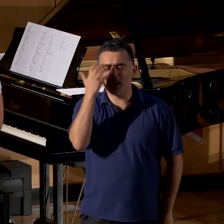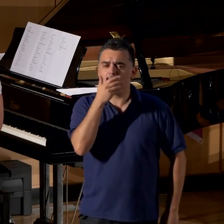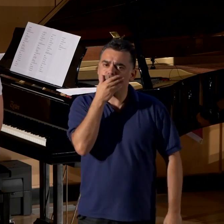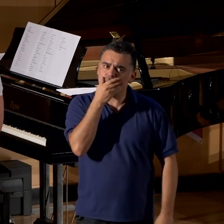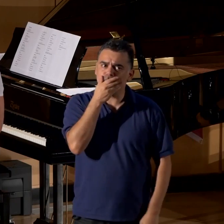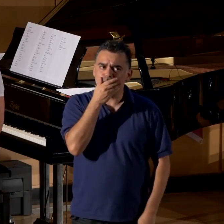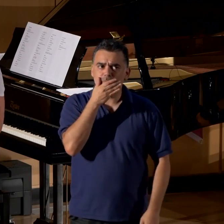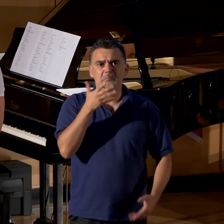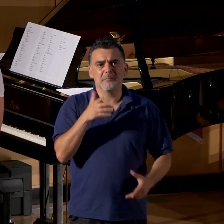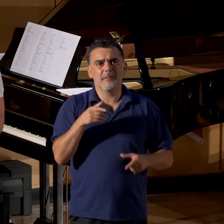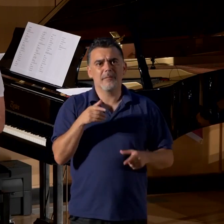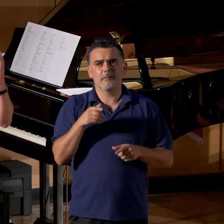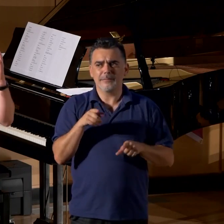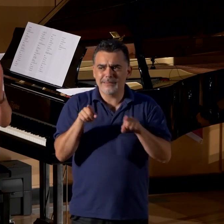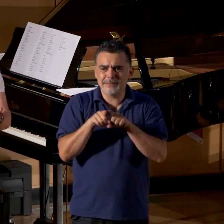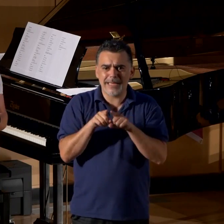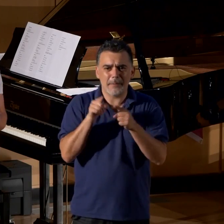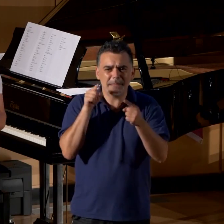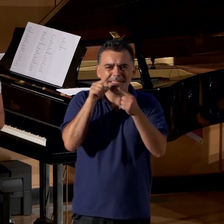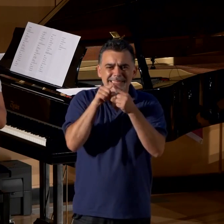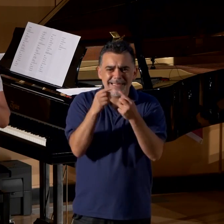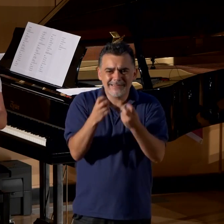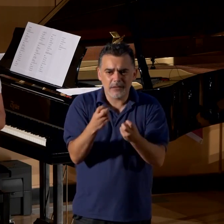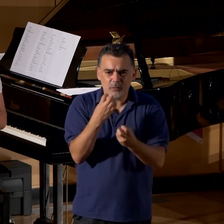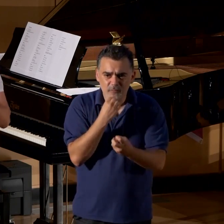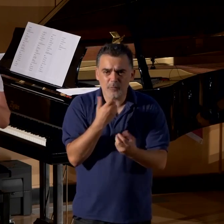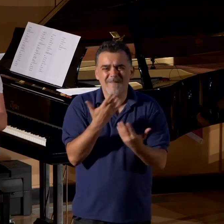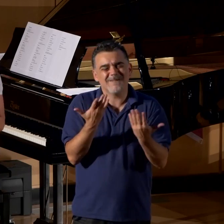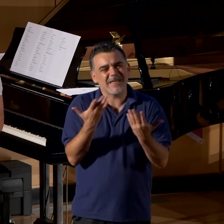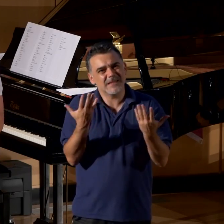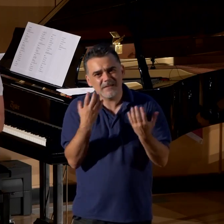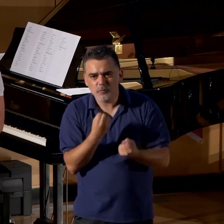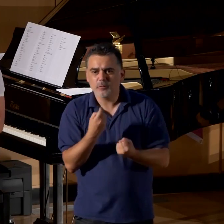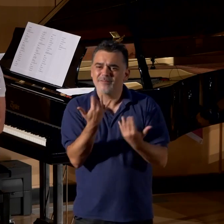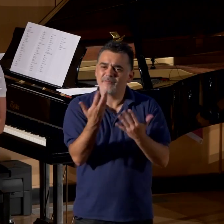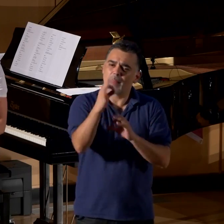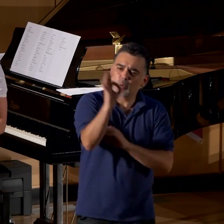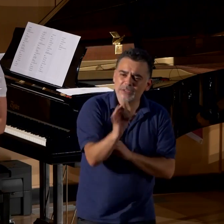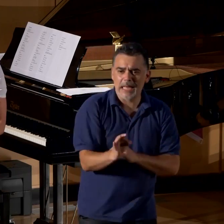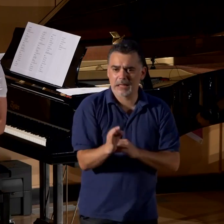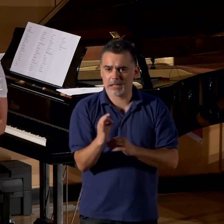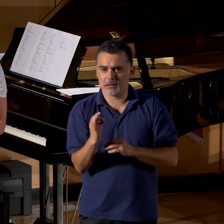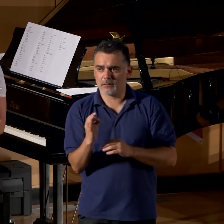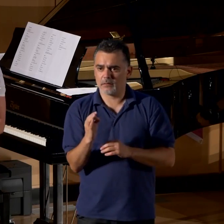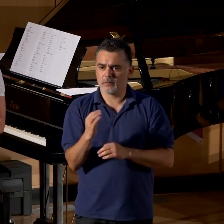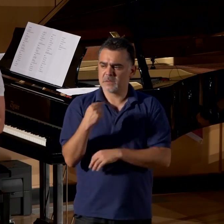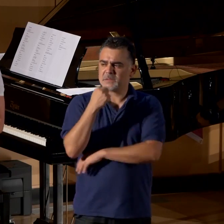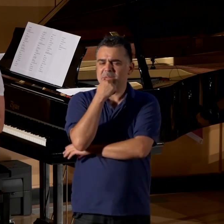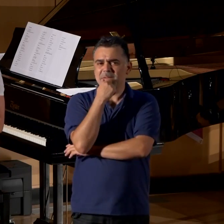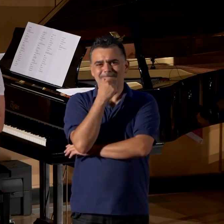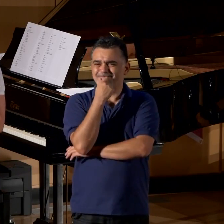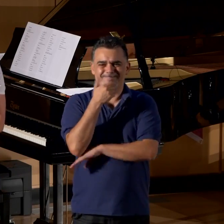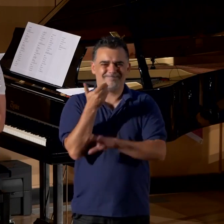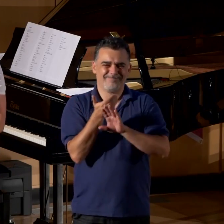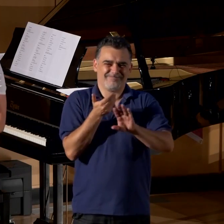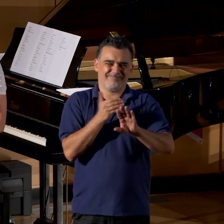genaue Zielsetzungen zu wählen, also was man erreichen will, wie viel Prozent und so weiter. Auch davon haben wir Abstand